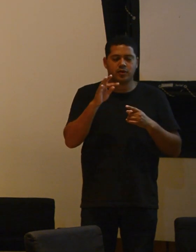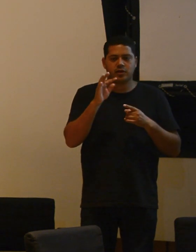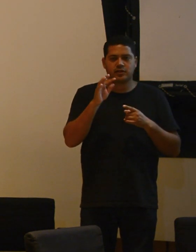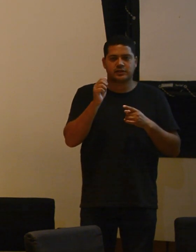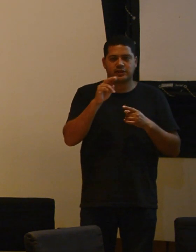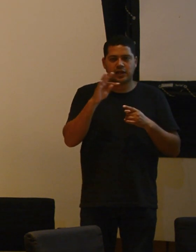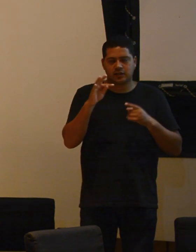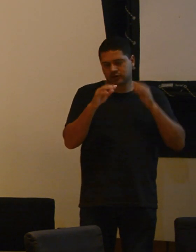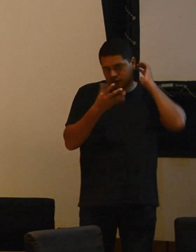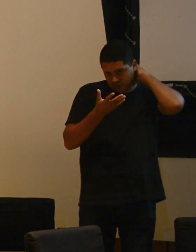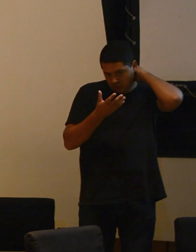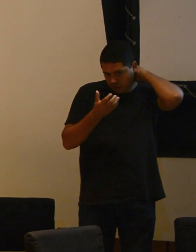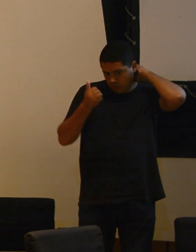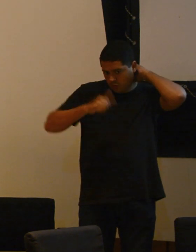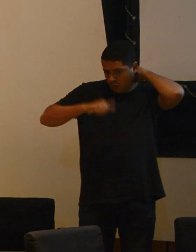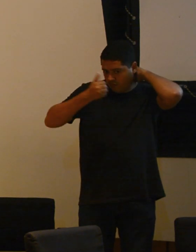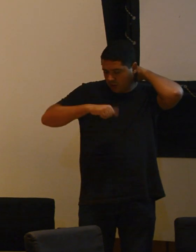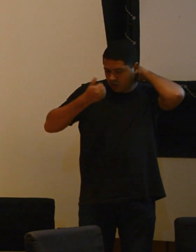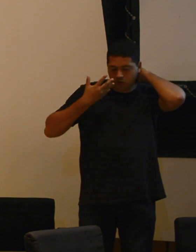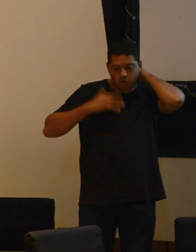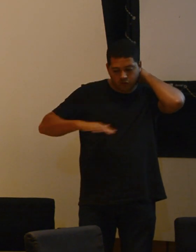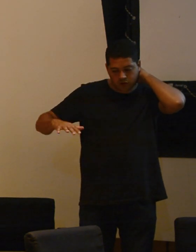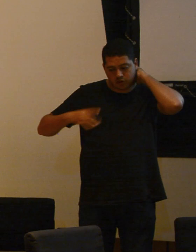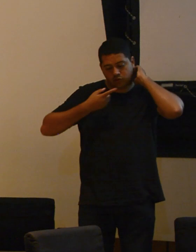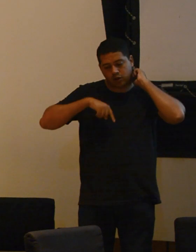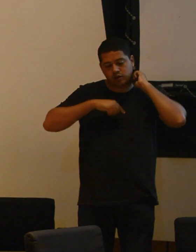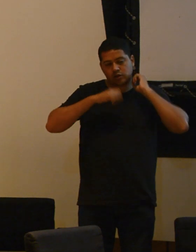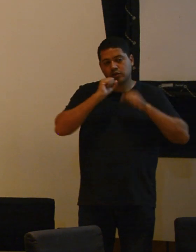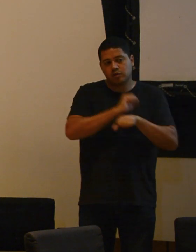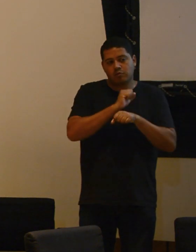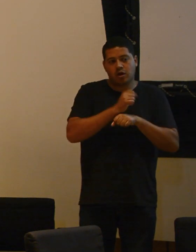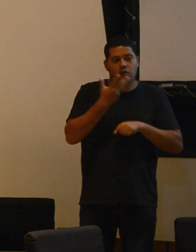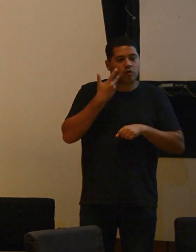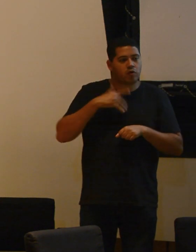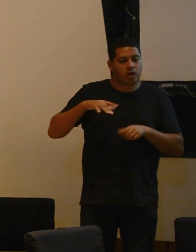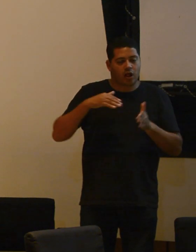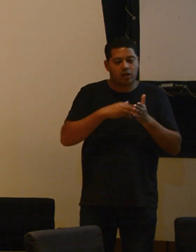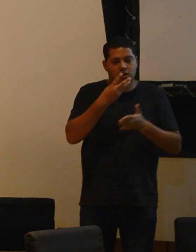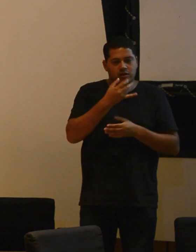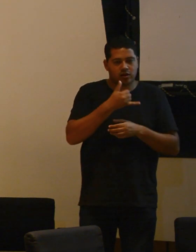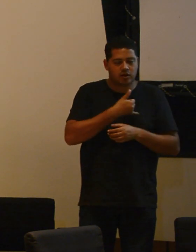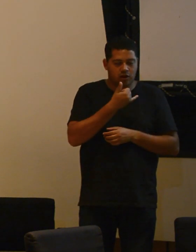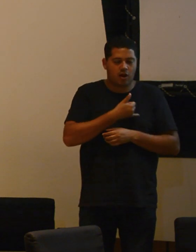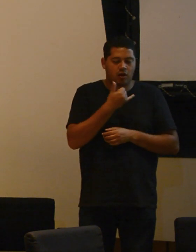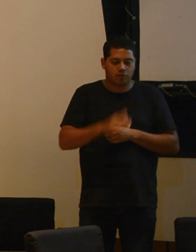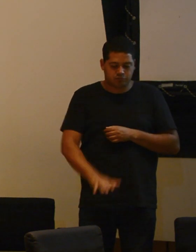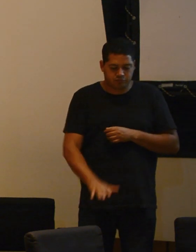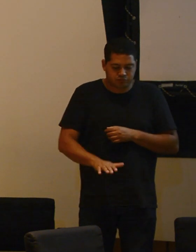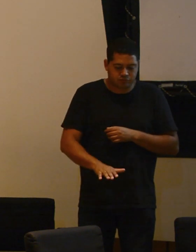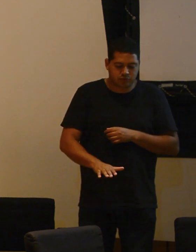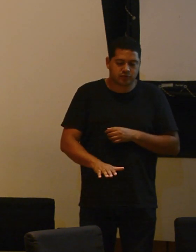forma geral, numa avaliação infantil, a gente pelo menos espera numa criança até 3 anos de idade que